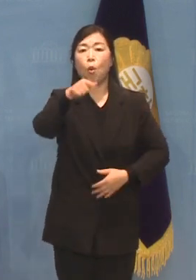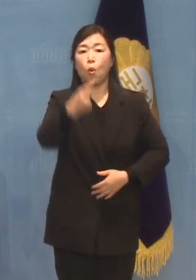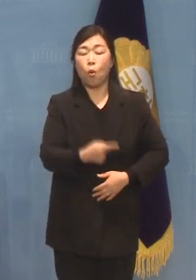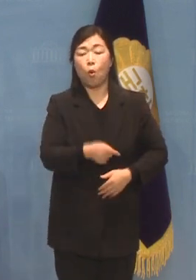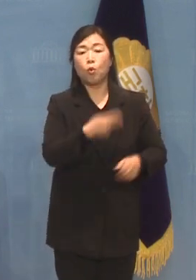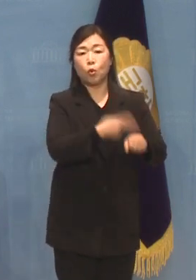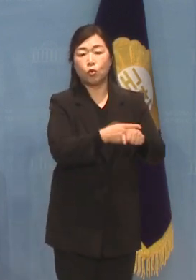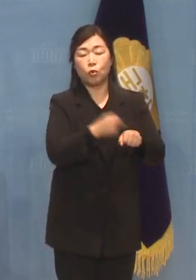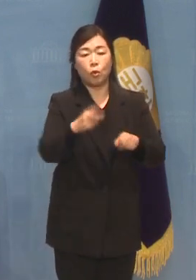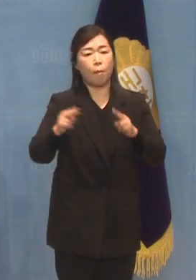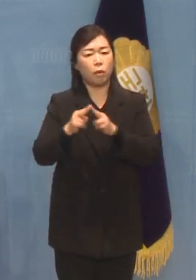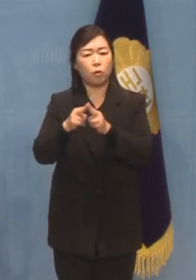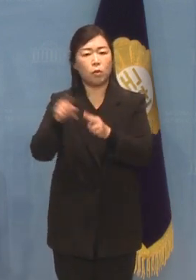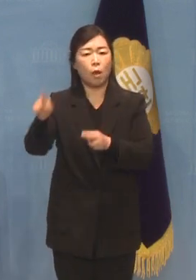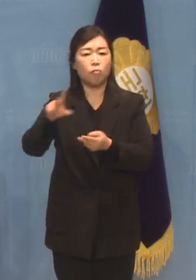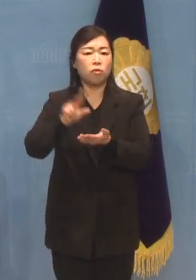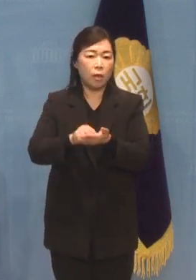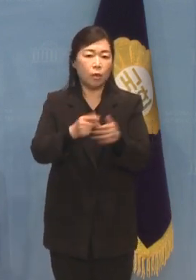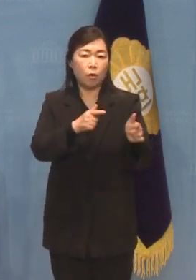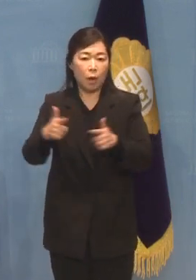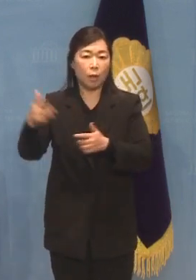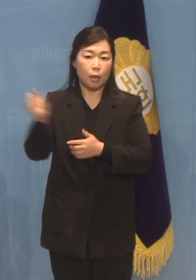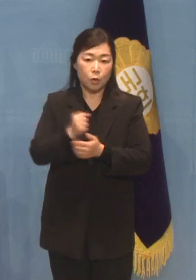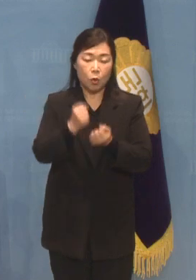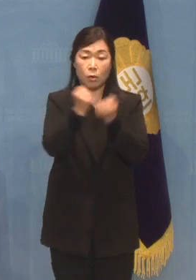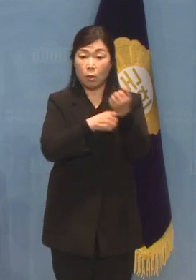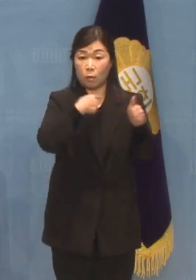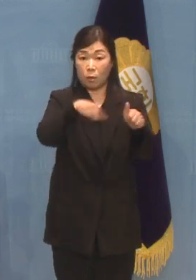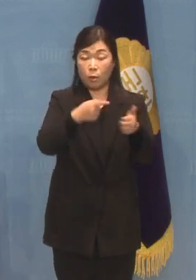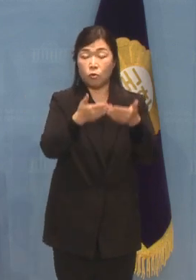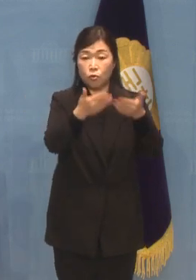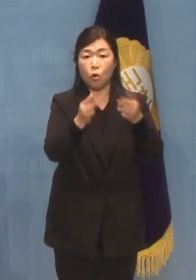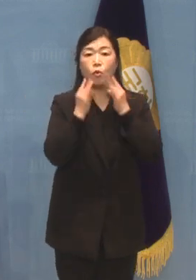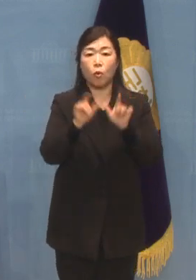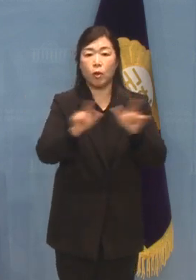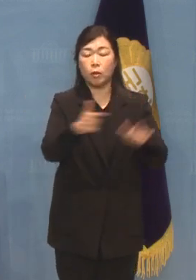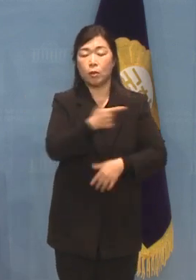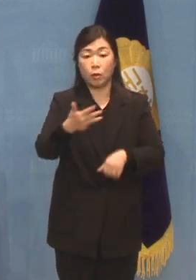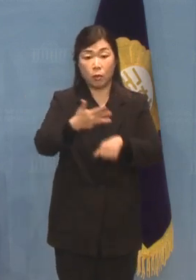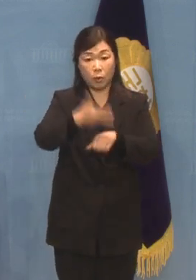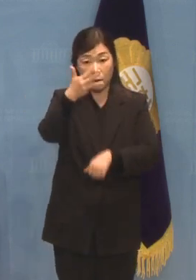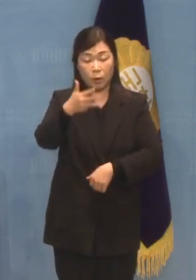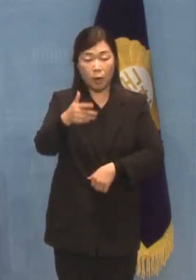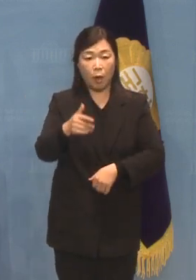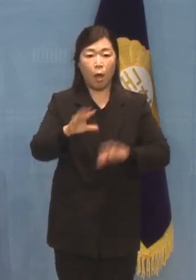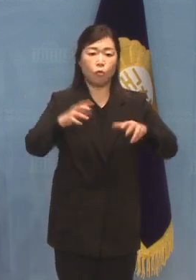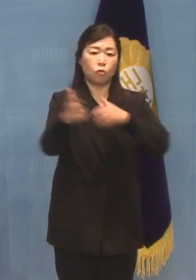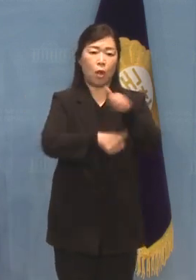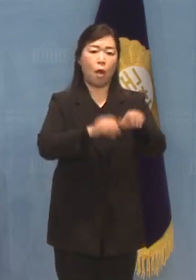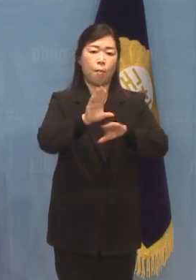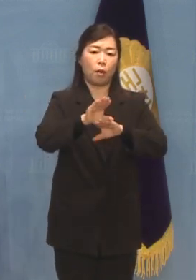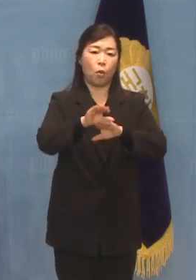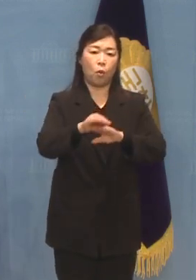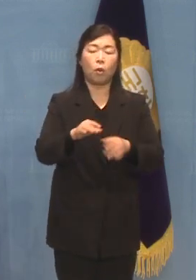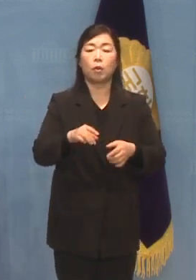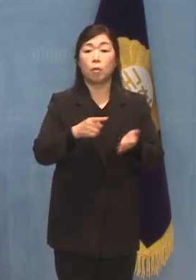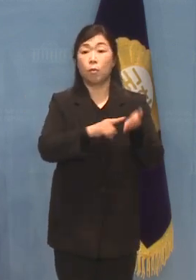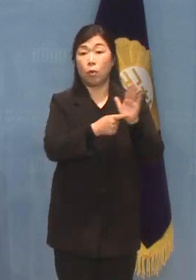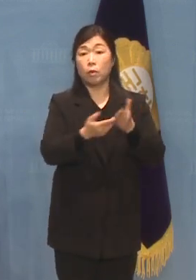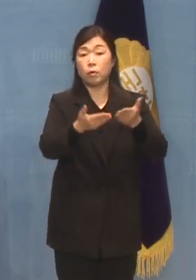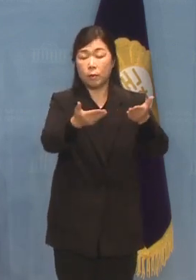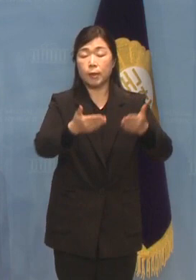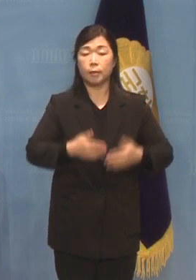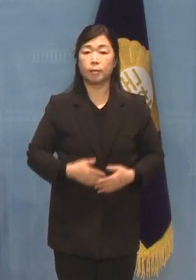지정학과 패권전쟁이라는 주제로 강연하며 토요일 저녁 8시 국회 방송을 통해 방송될